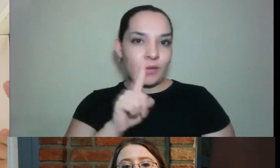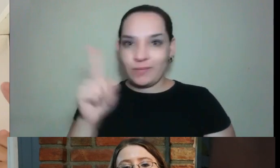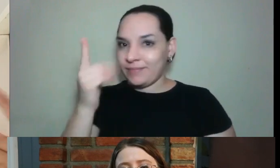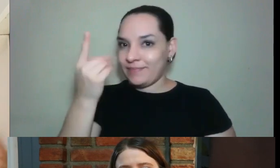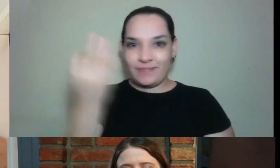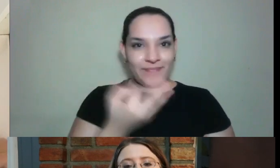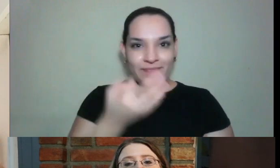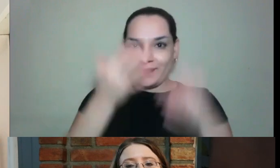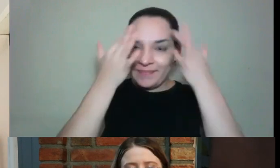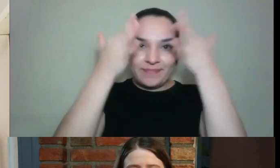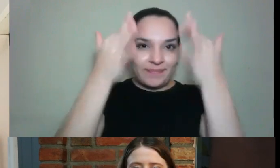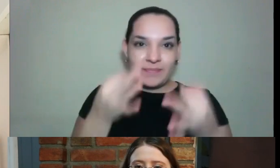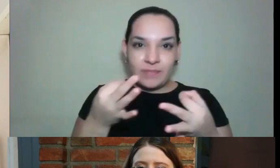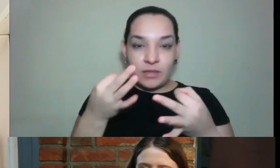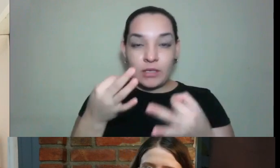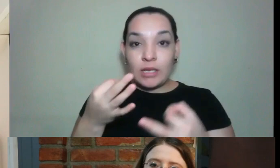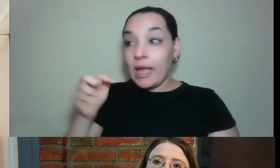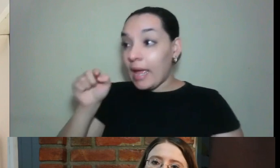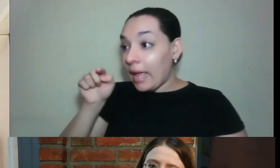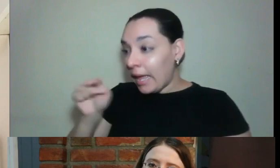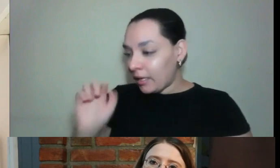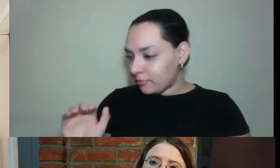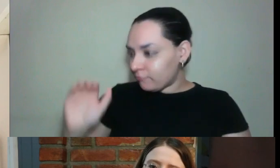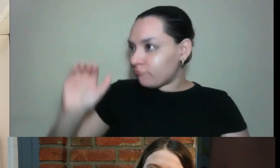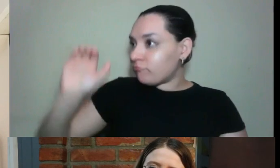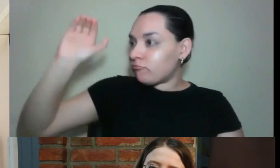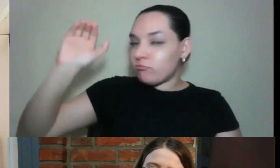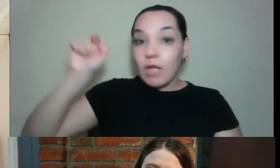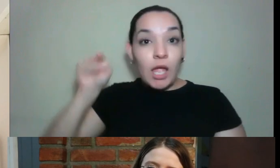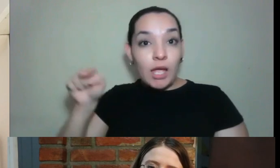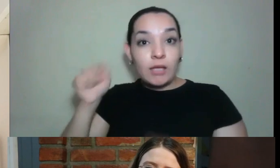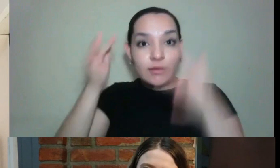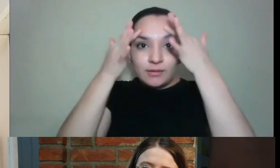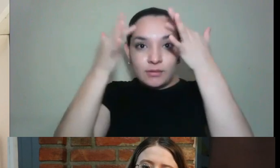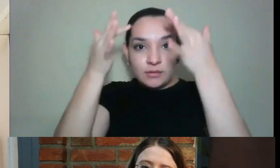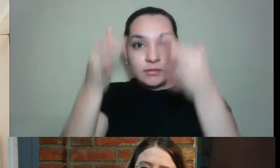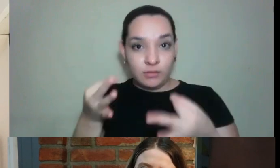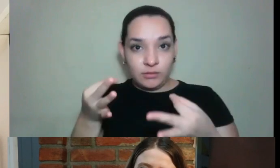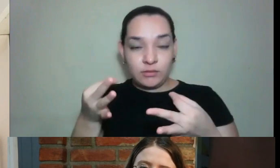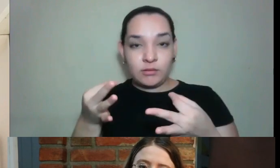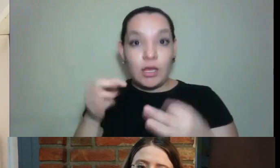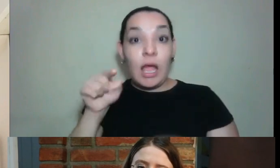ser de los padres, tiene que ser de ese niño o de esa niña.